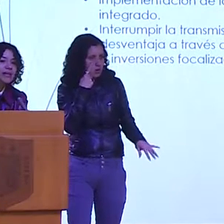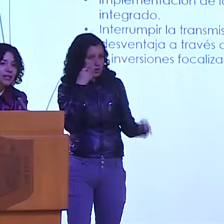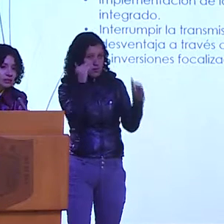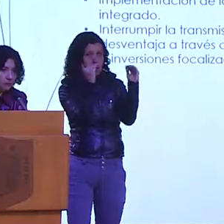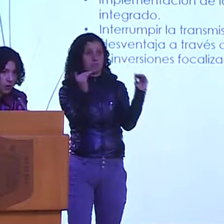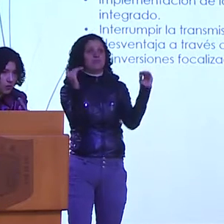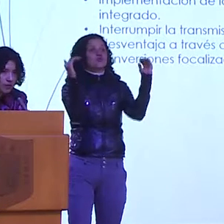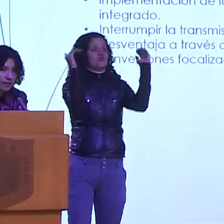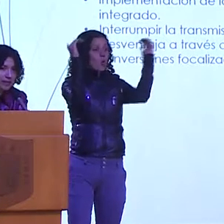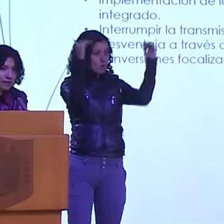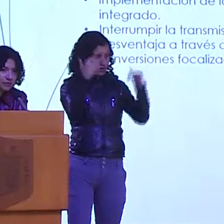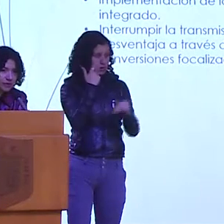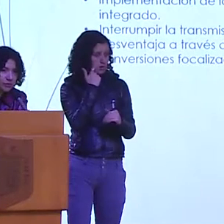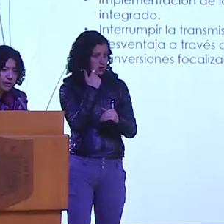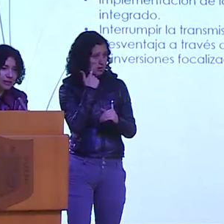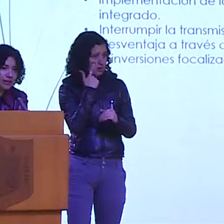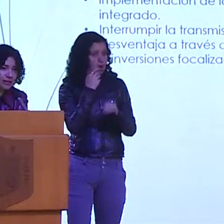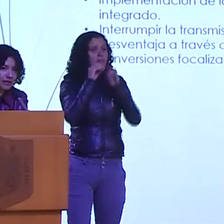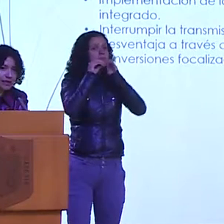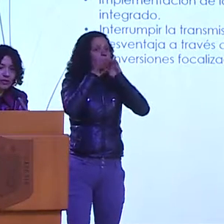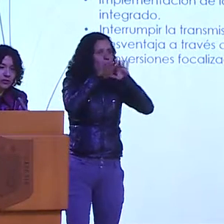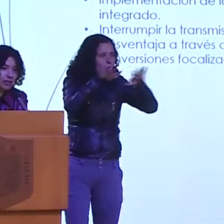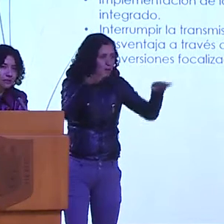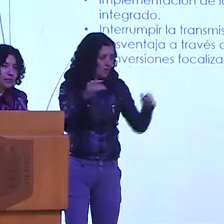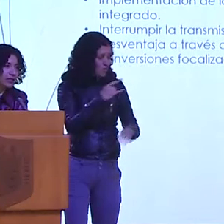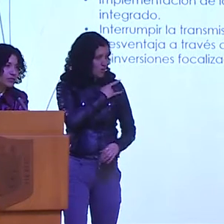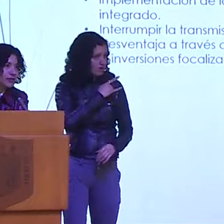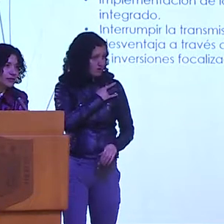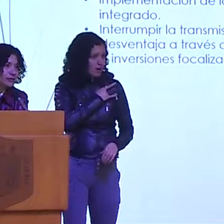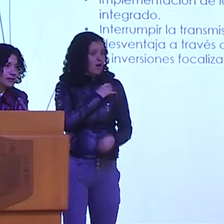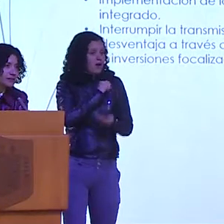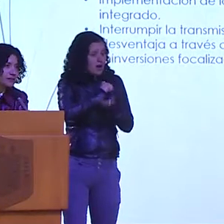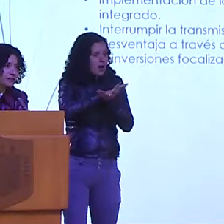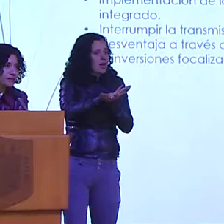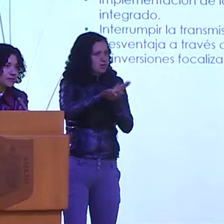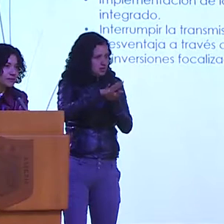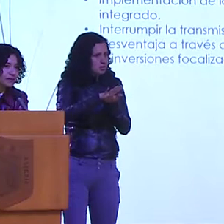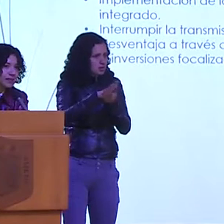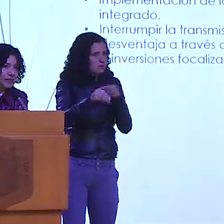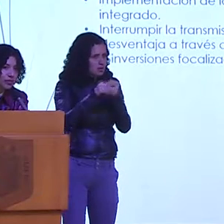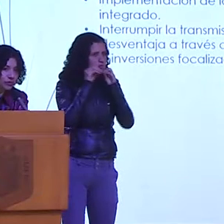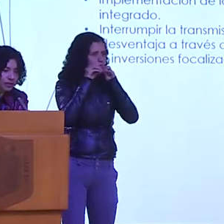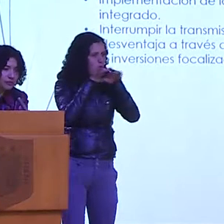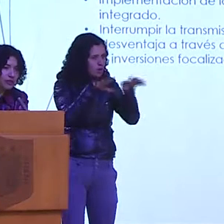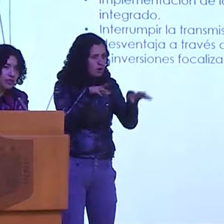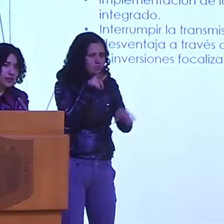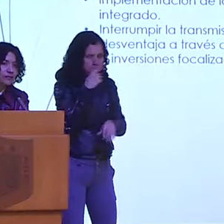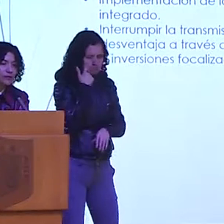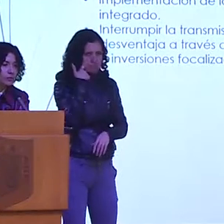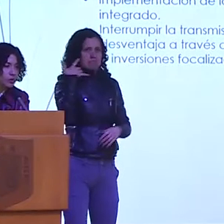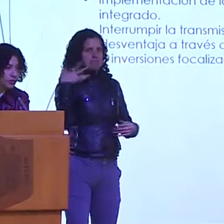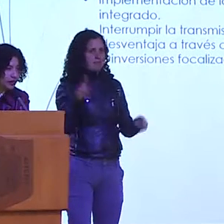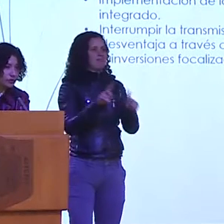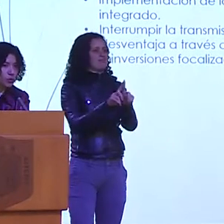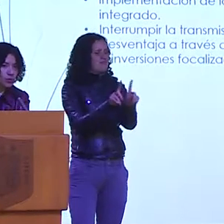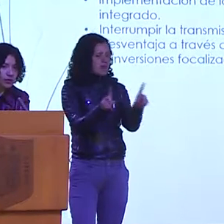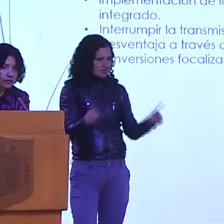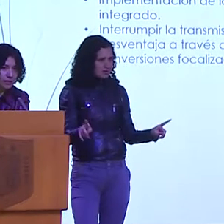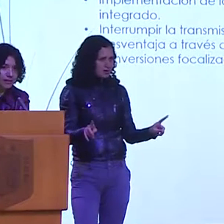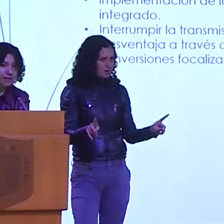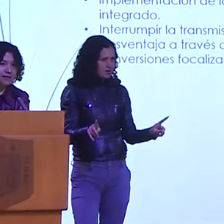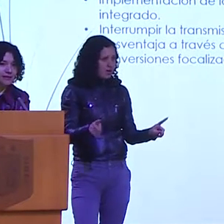superior, es pública y es gratuita, encontramos la diferencia. Encontramos la diferencia con